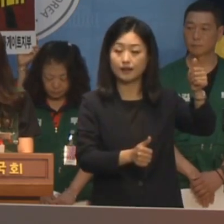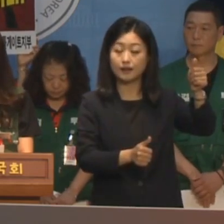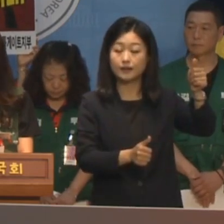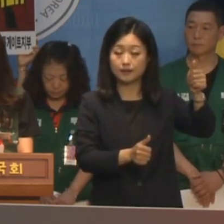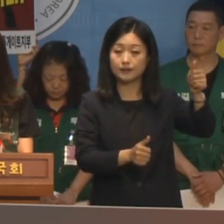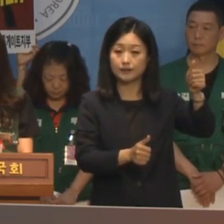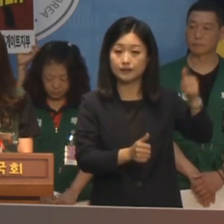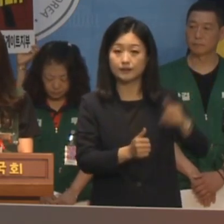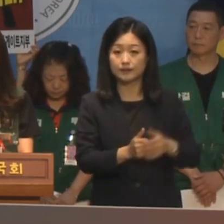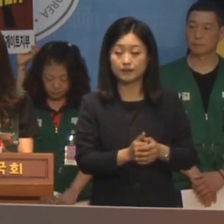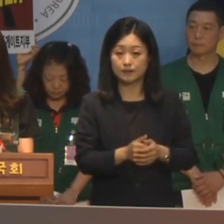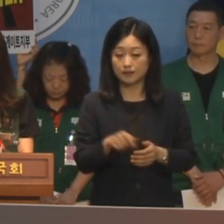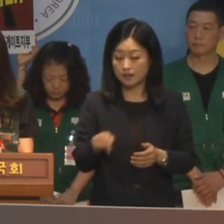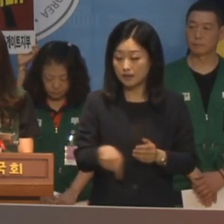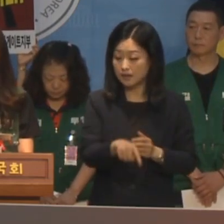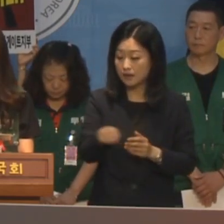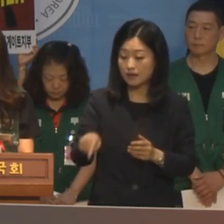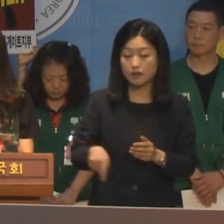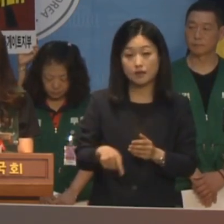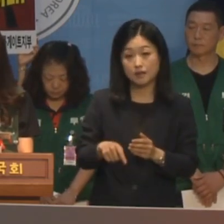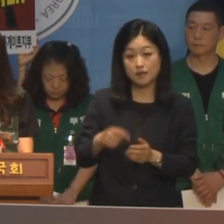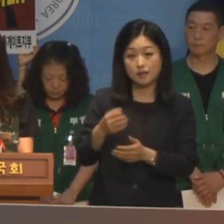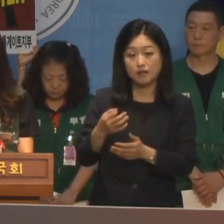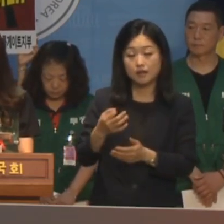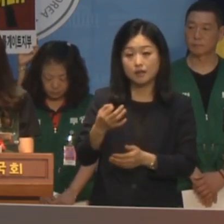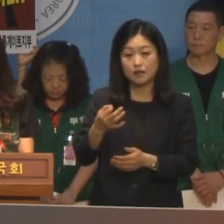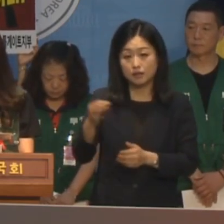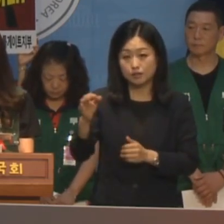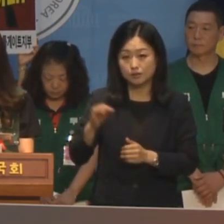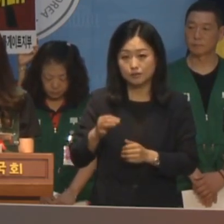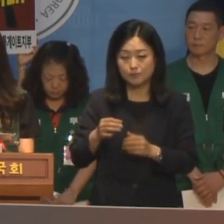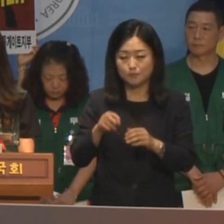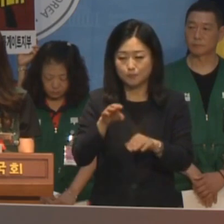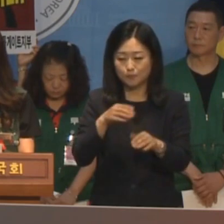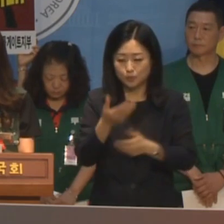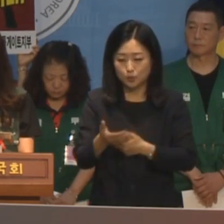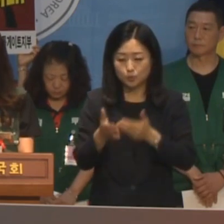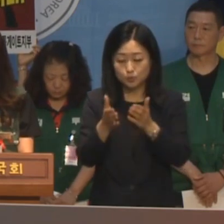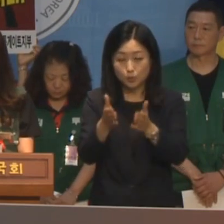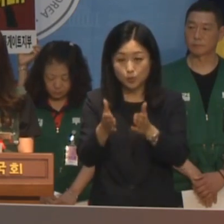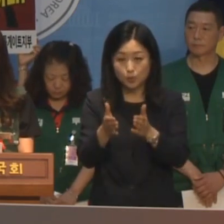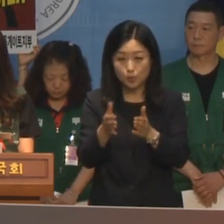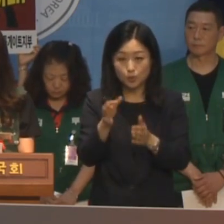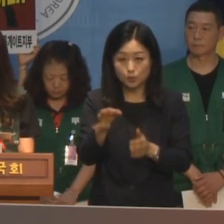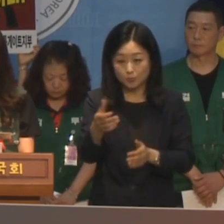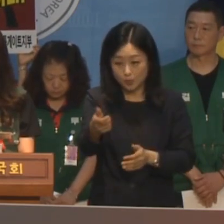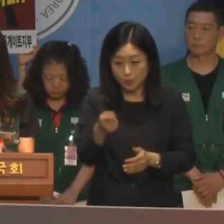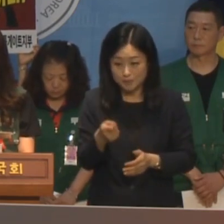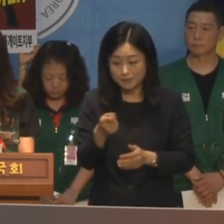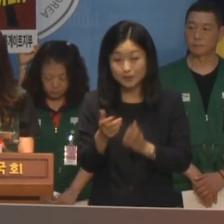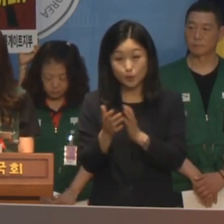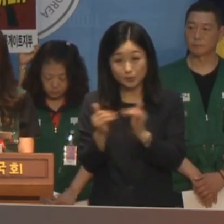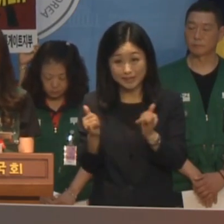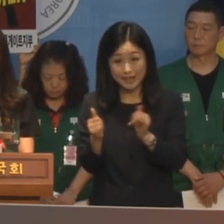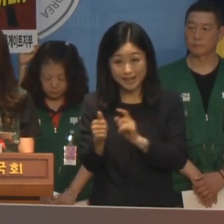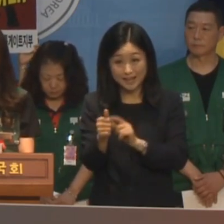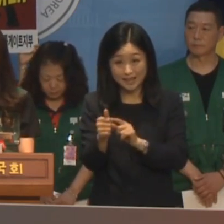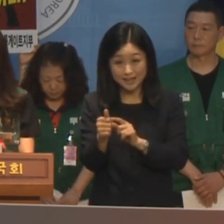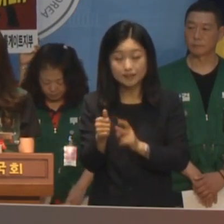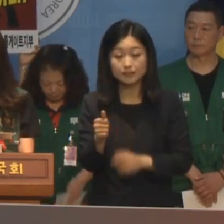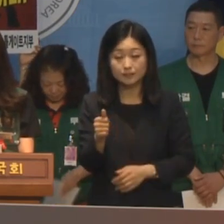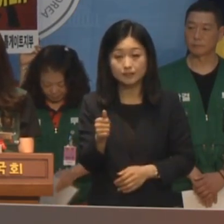누구도 수납노동자의 인권은 거들떠보지도 않고 돈벌이 수단으로만 마치